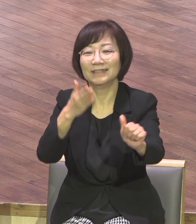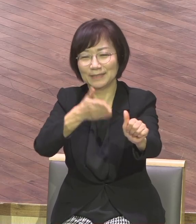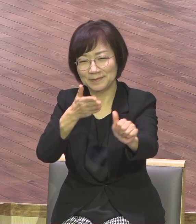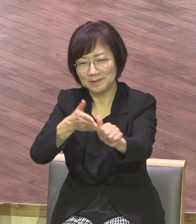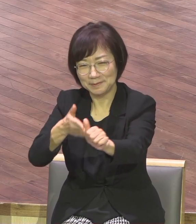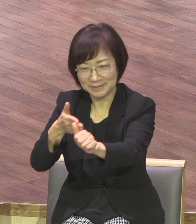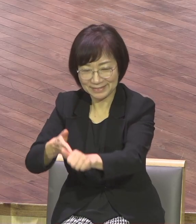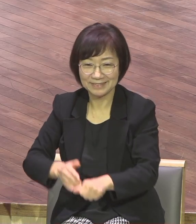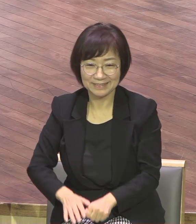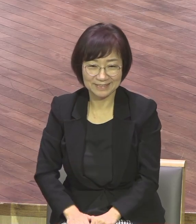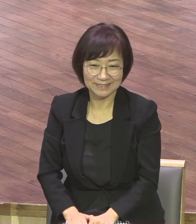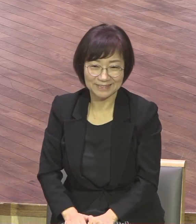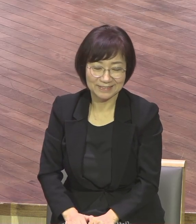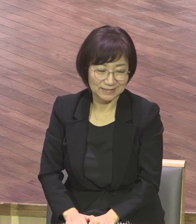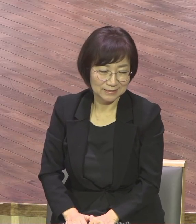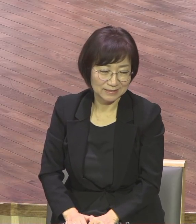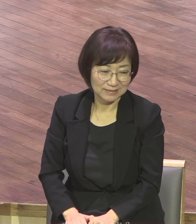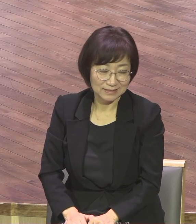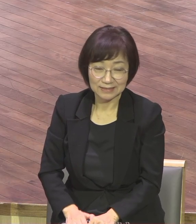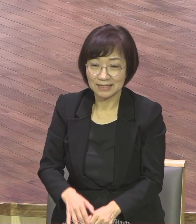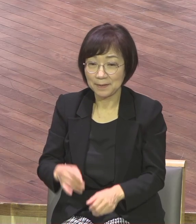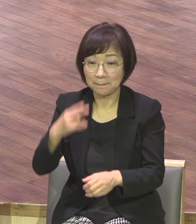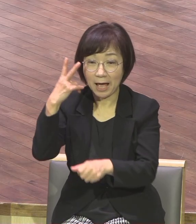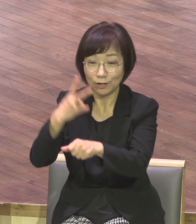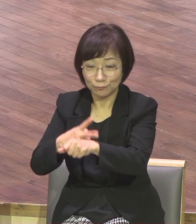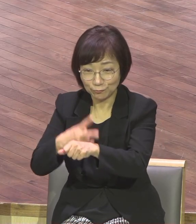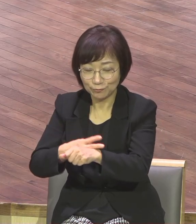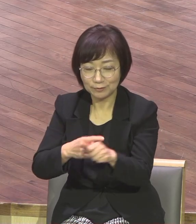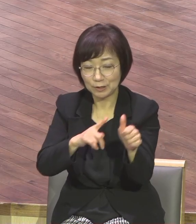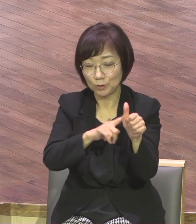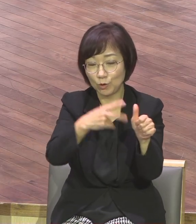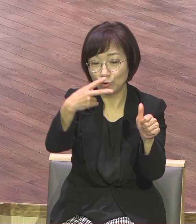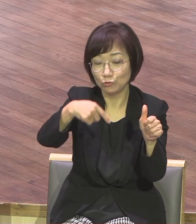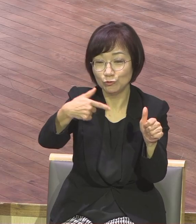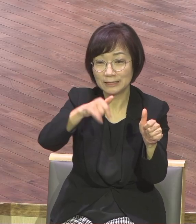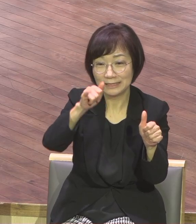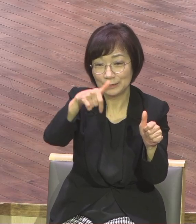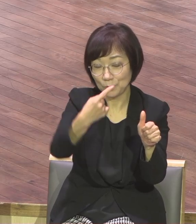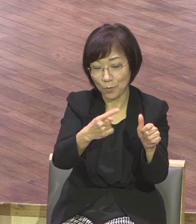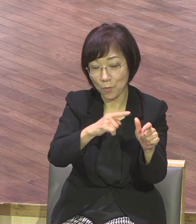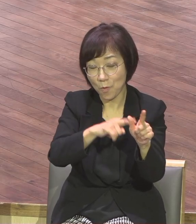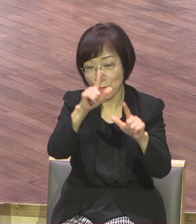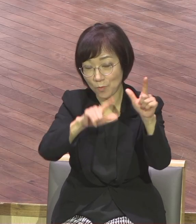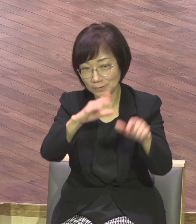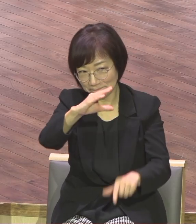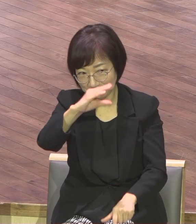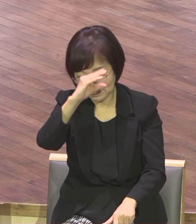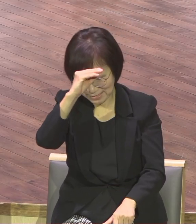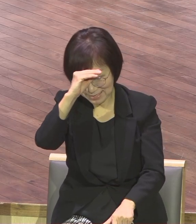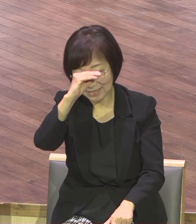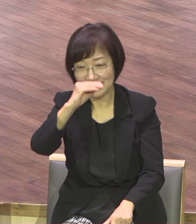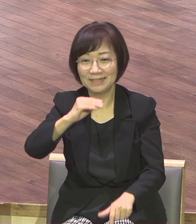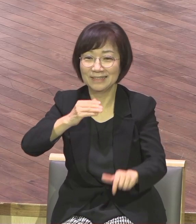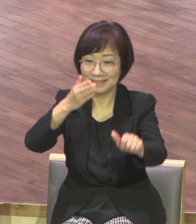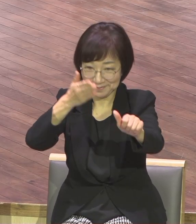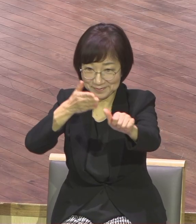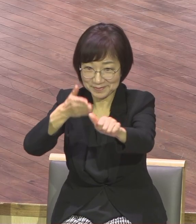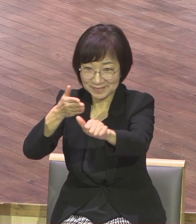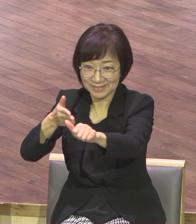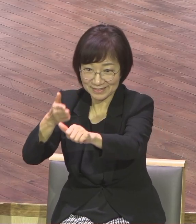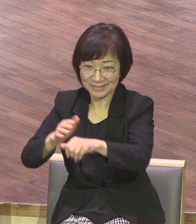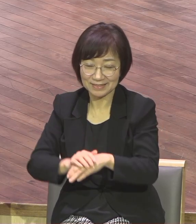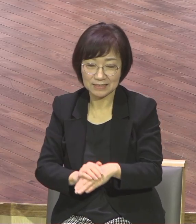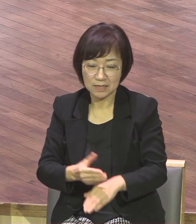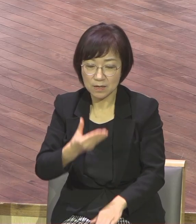이 사도 바울처럼 두기고처럼 주 안에서 진실한 이끌로 서기를 바랍니다. 뭐 복음의 이